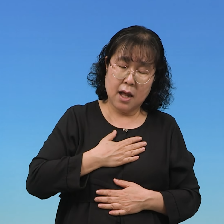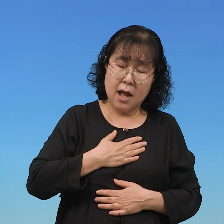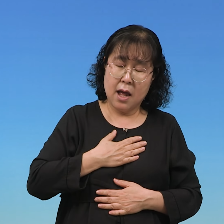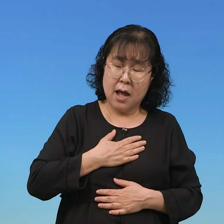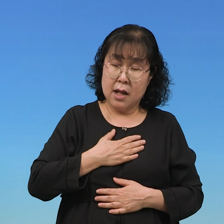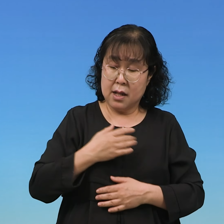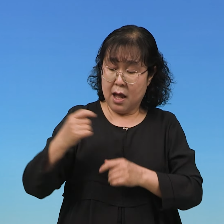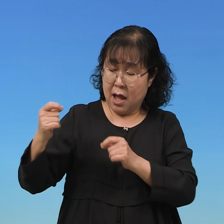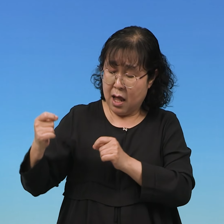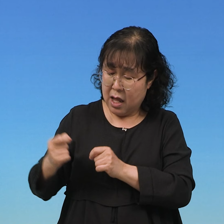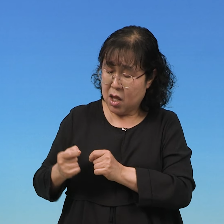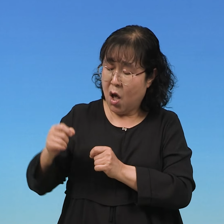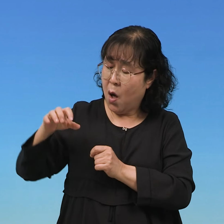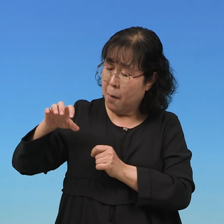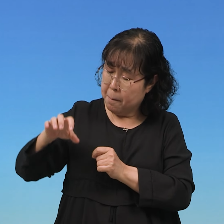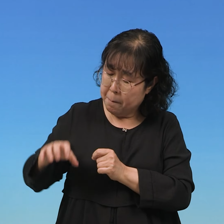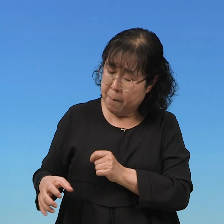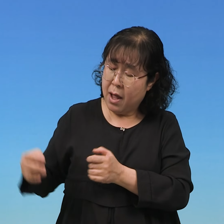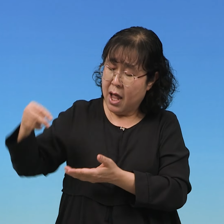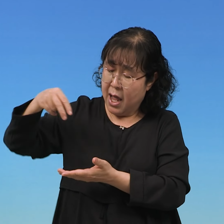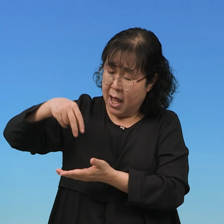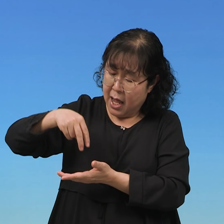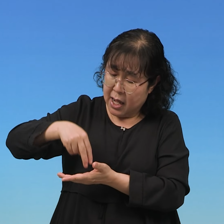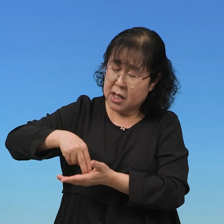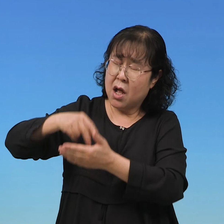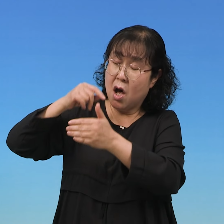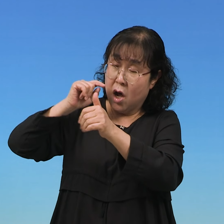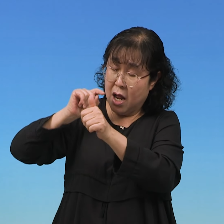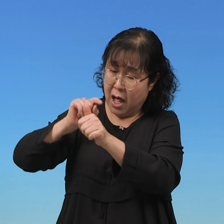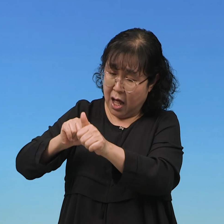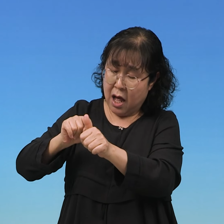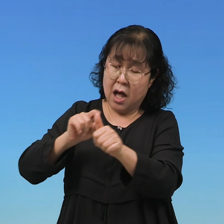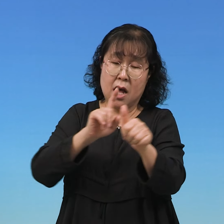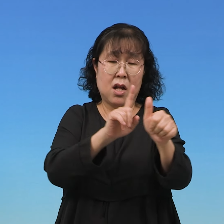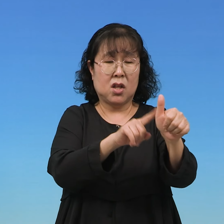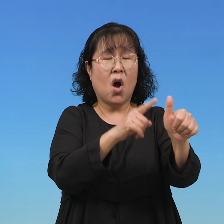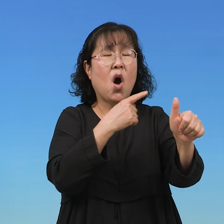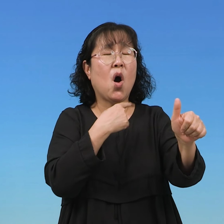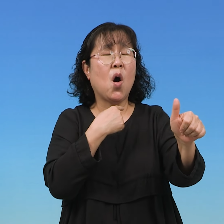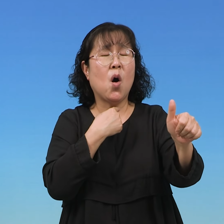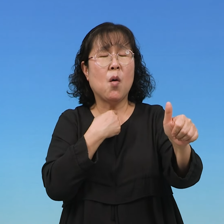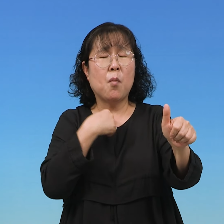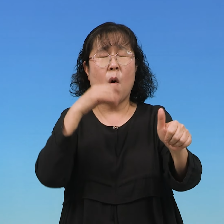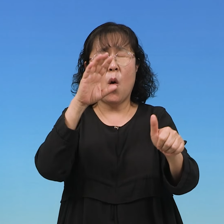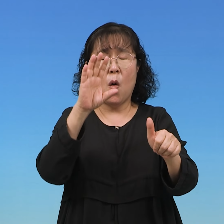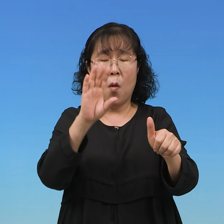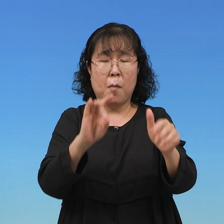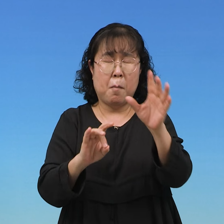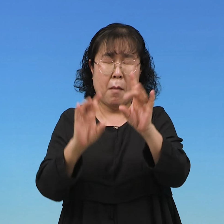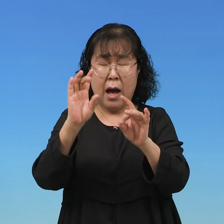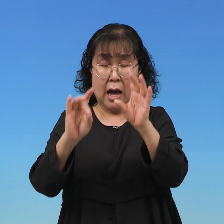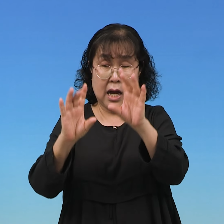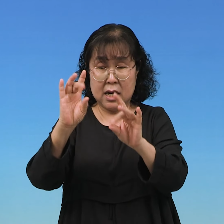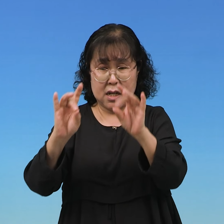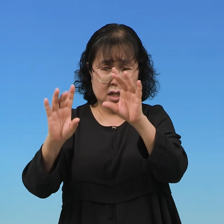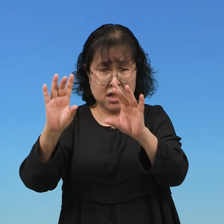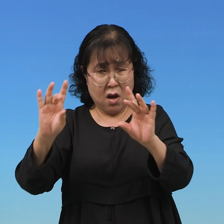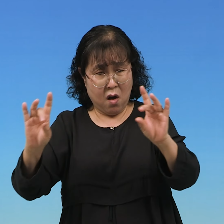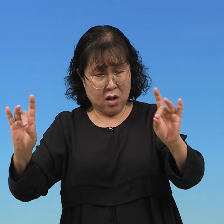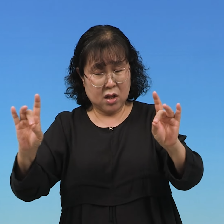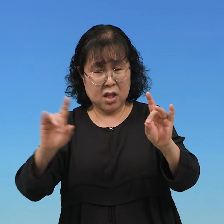내 곁에 서라. 내 목마른 것을 내가